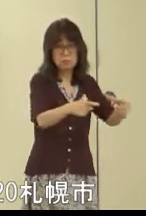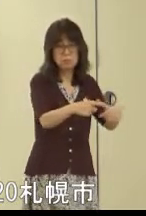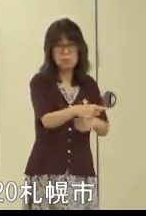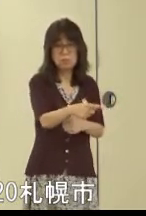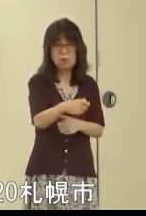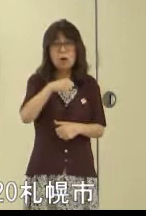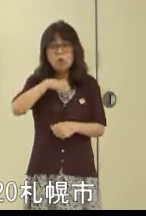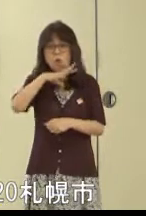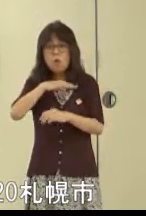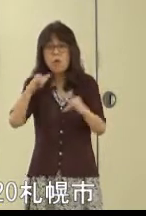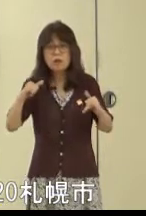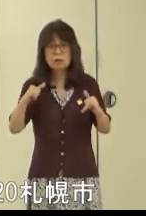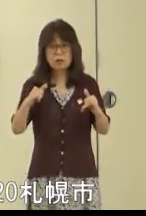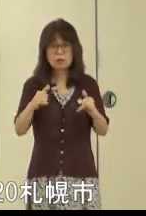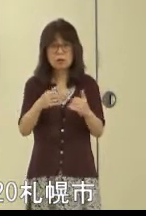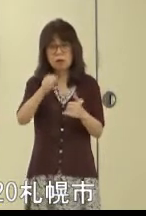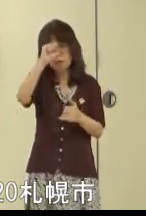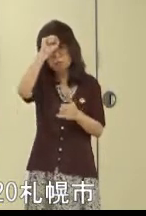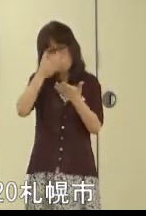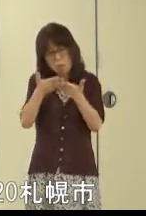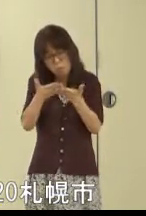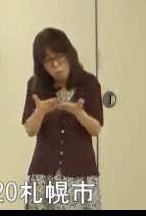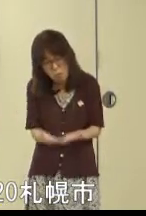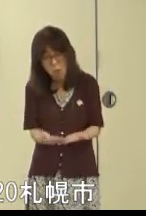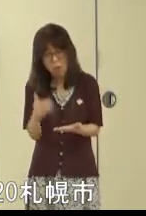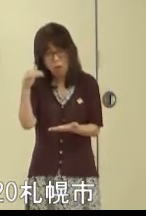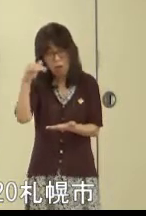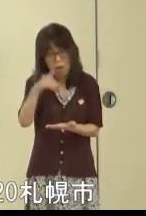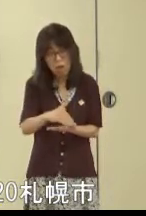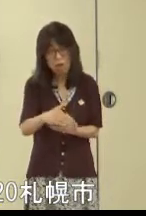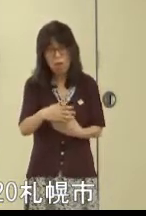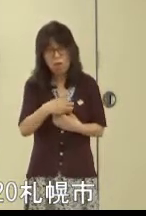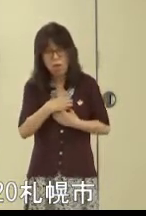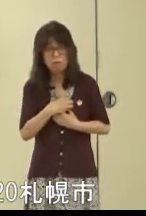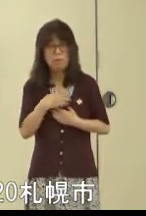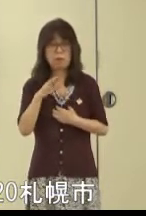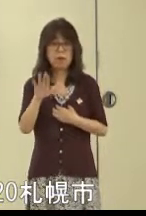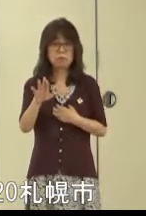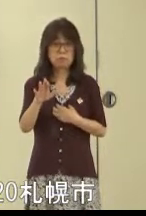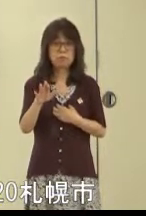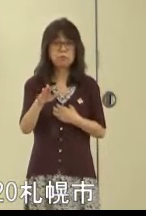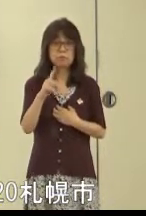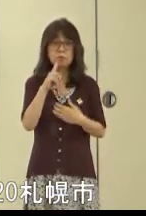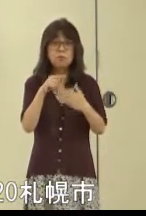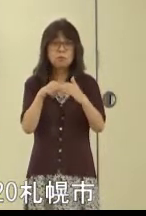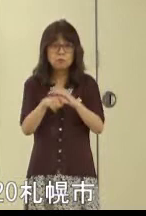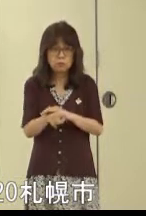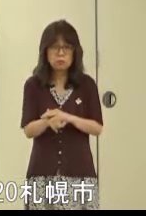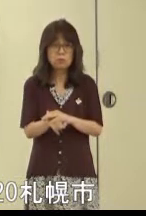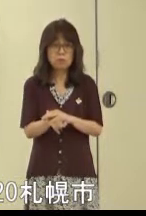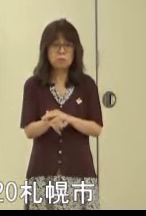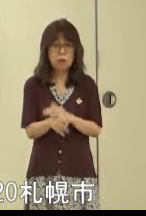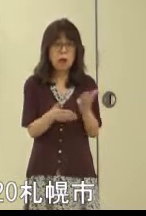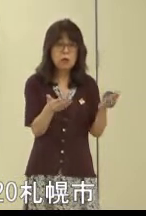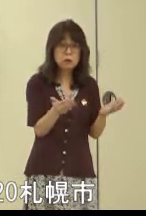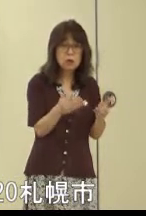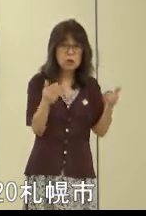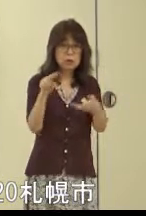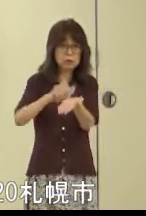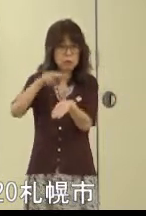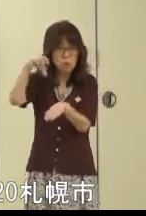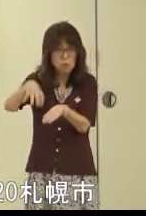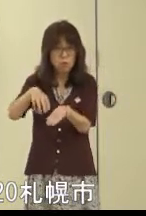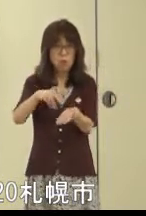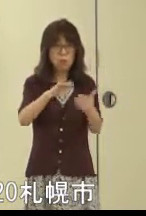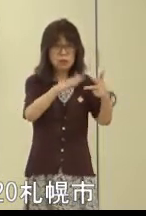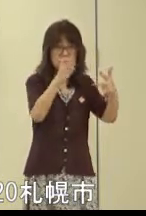化をするというリスクがございますまあそういう意味ではそういう場所にお勤めの方まあデイ